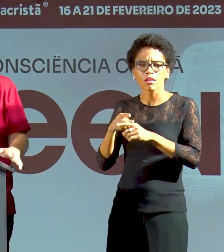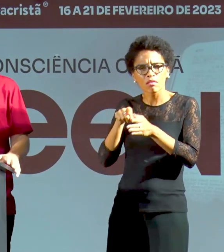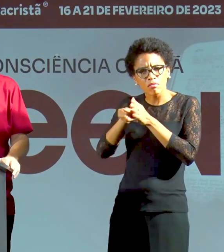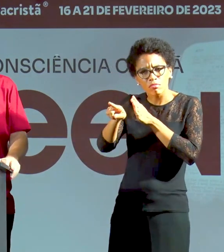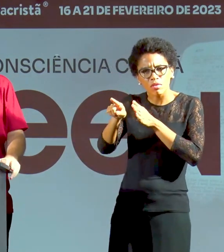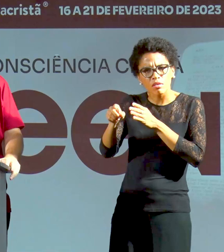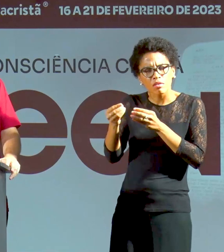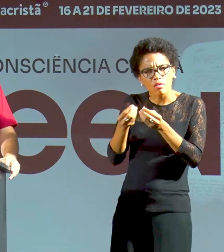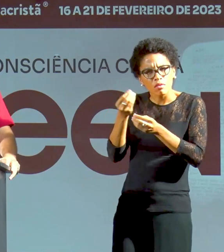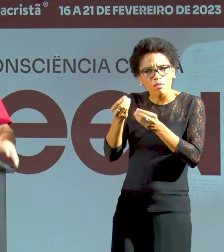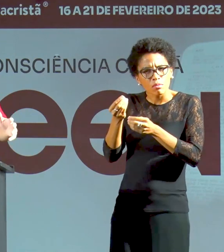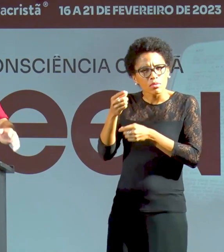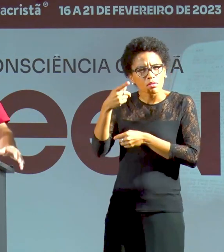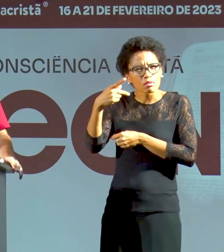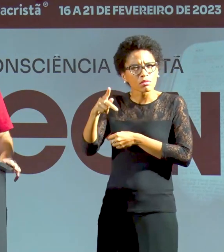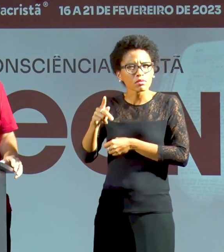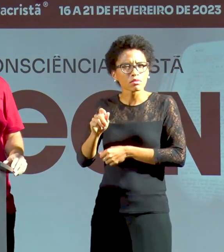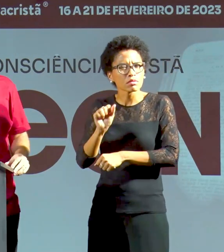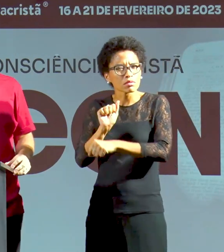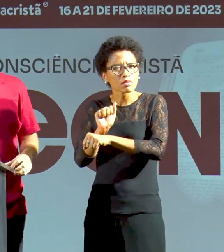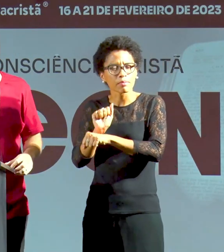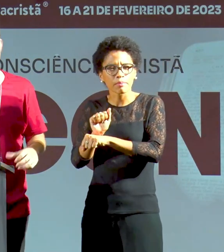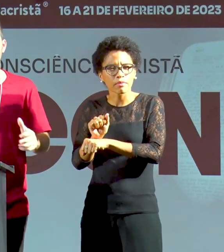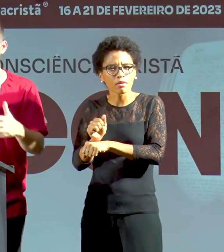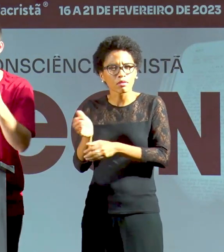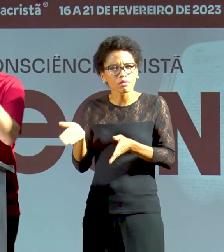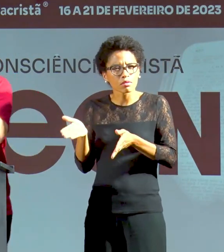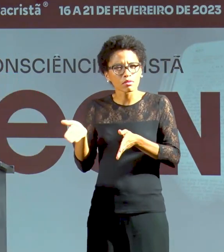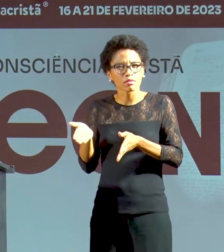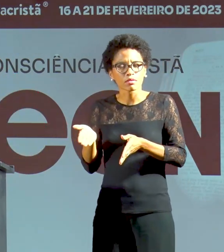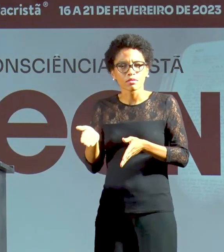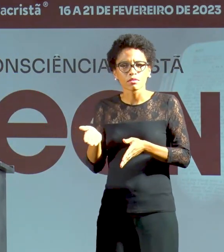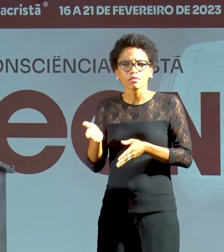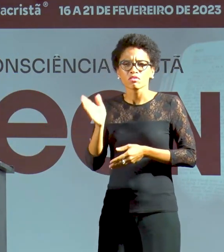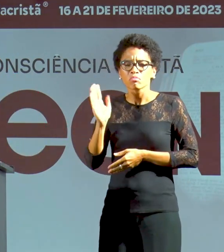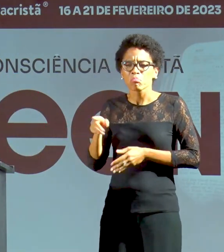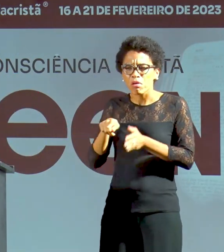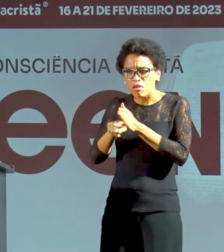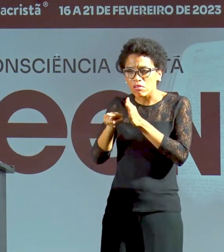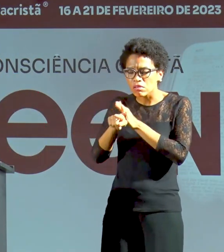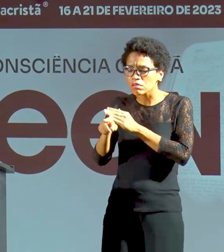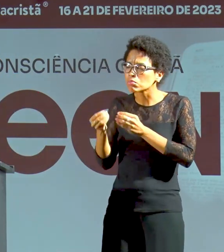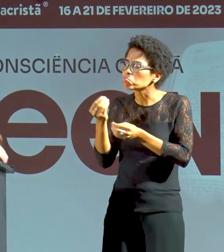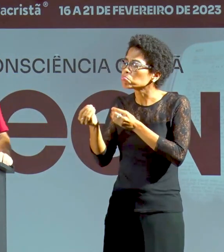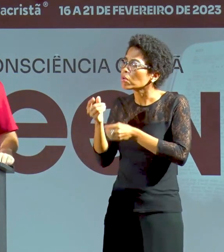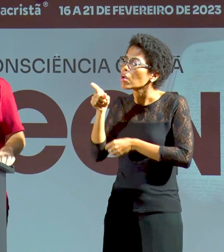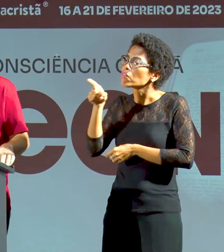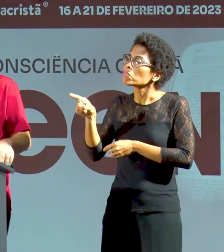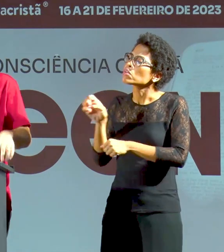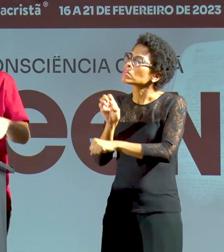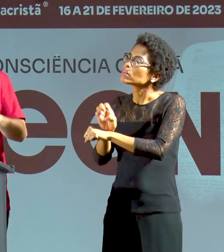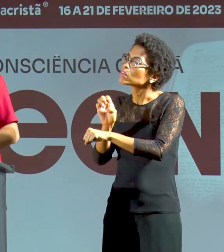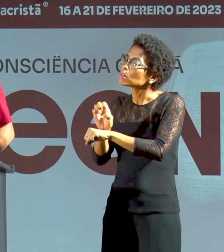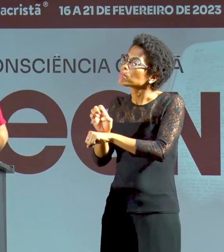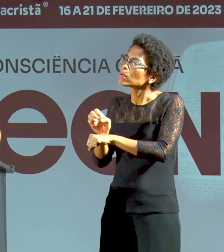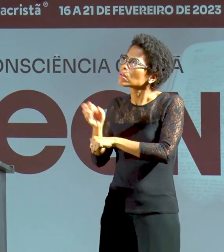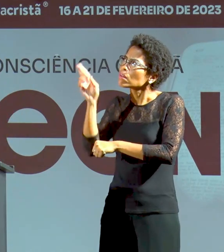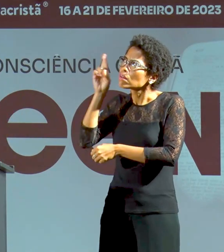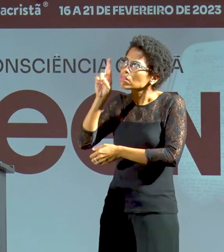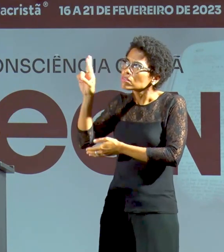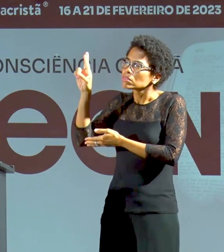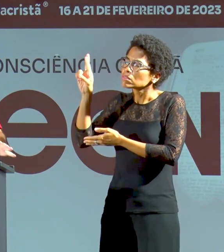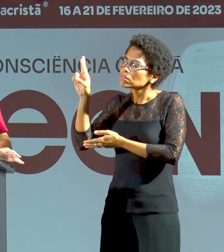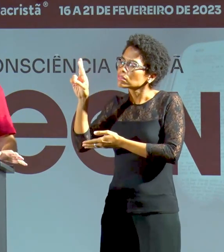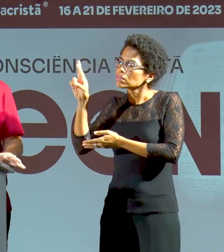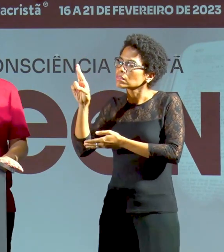sua espera eu já perguntei isso para vários adolescentes como você tem esperado no Senhor na sua adolescência cara é